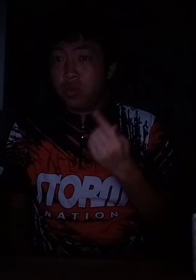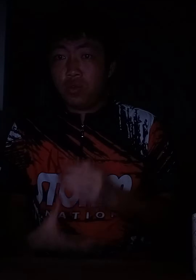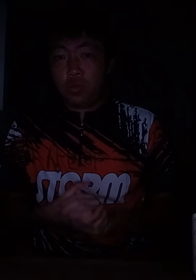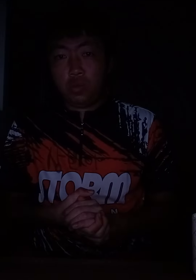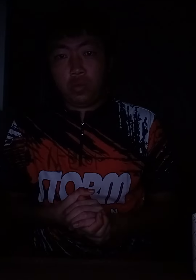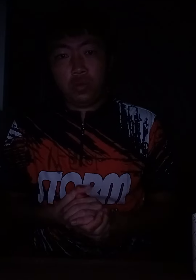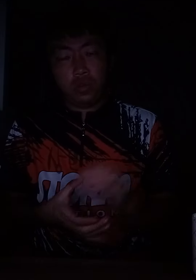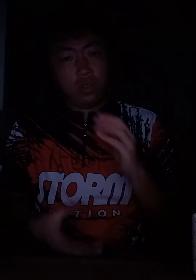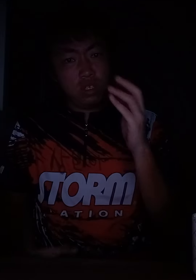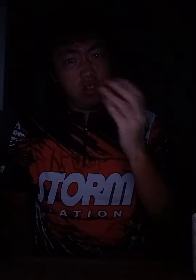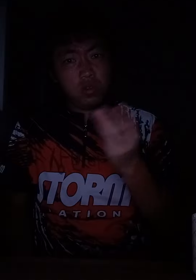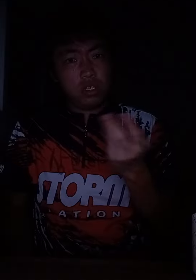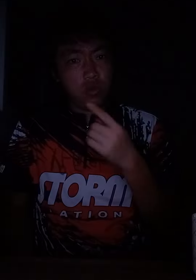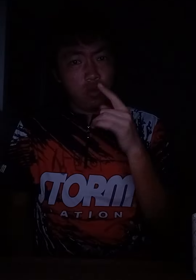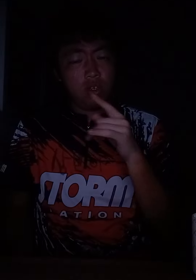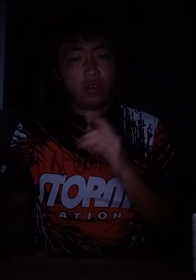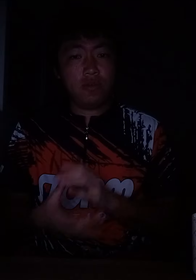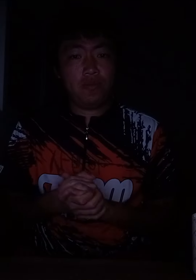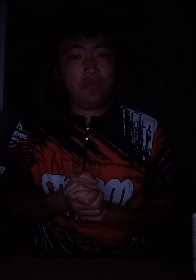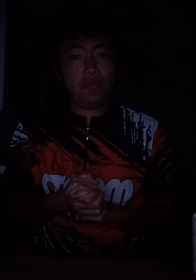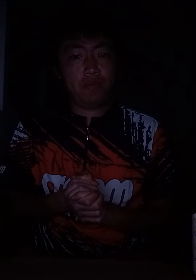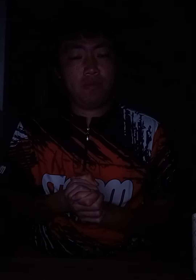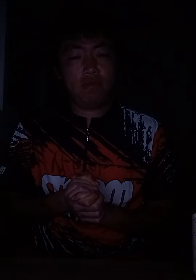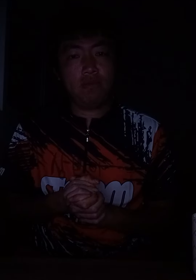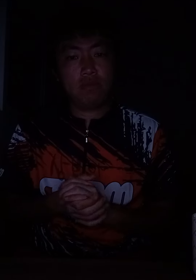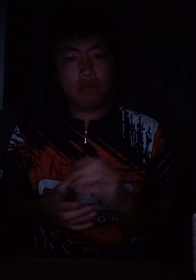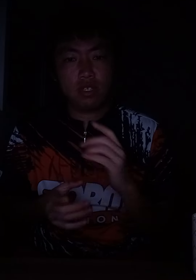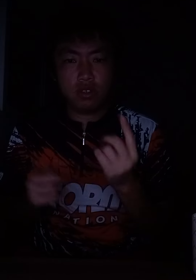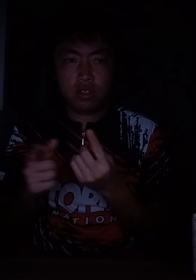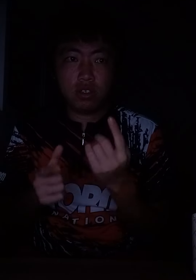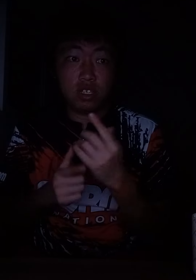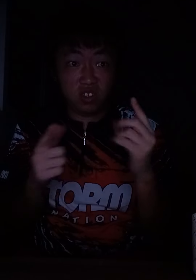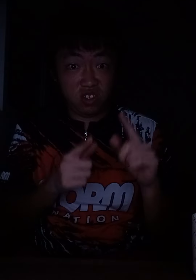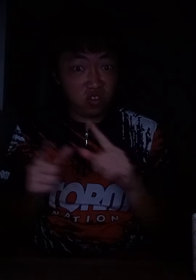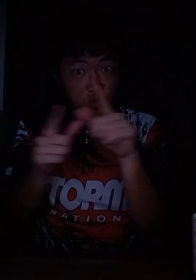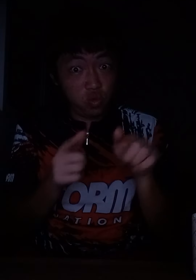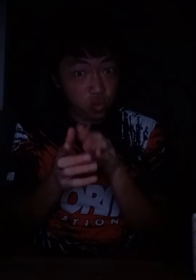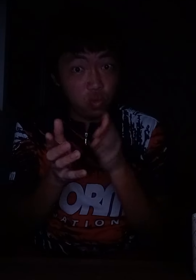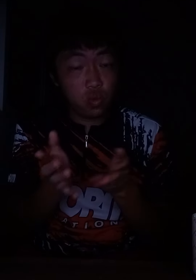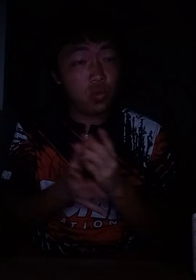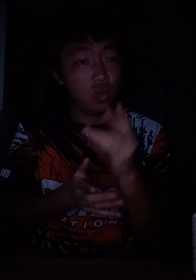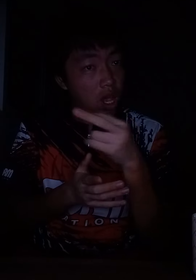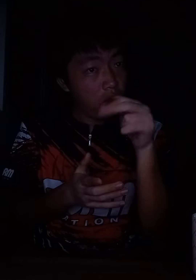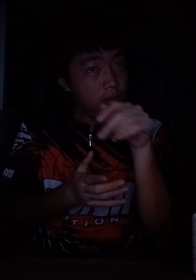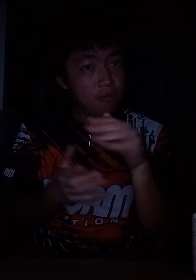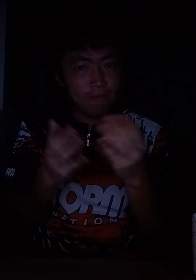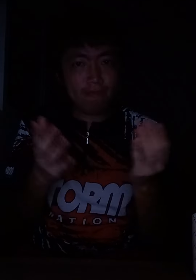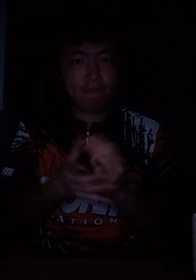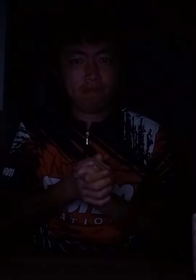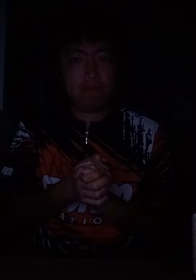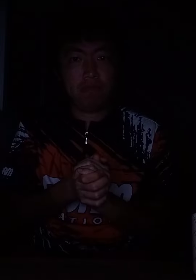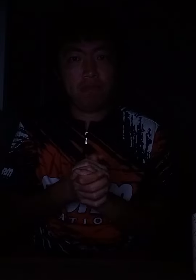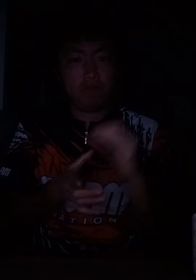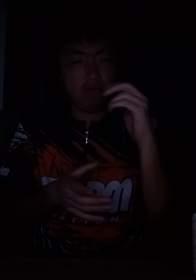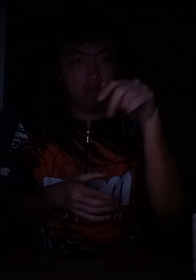왜 관리를 해야 된다고 제가 말씀드리면요. 지금 강남역 사건 한번 보자고요. 김모 씨 34세.